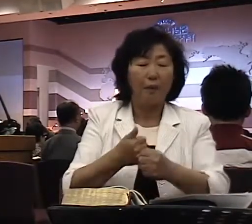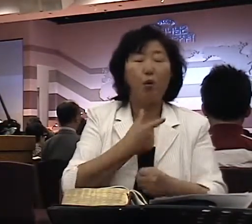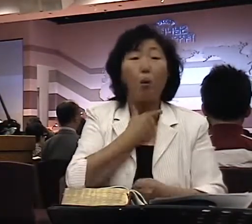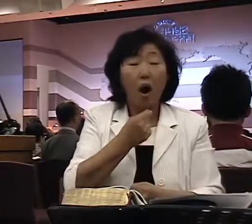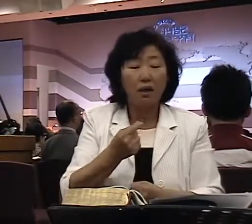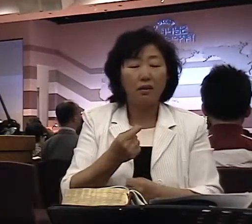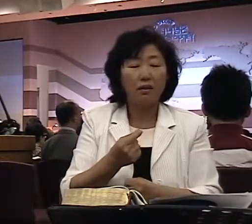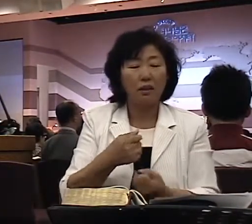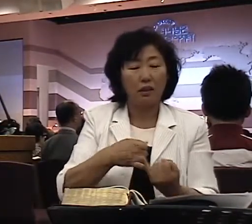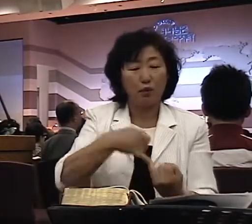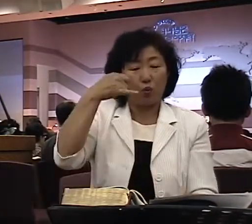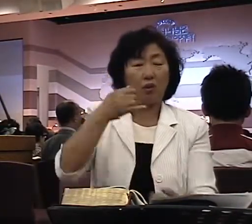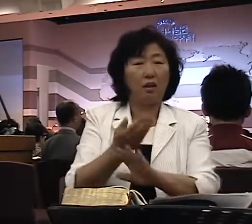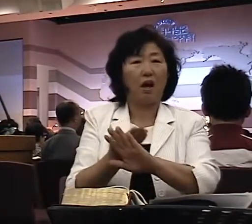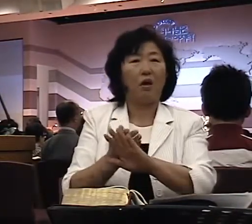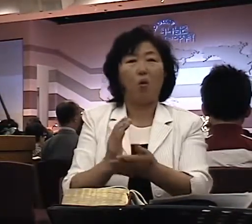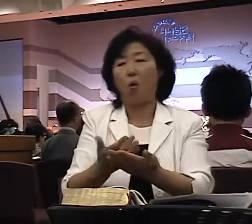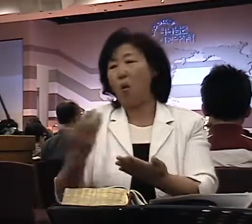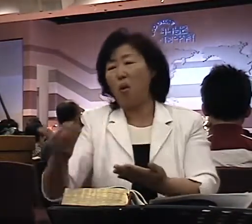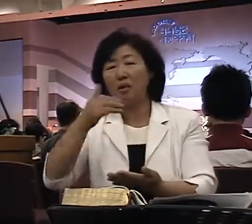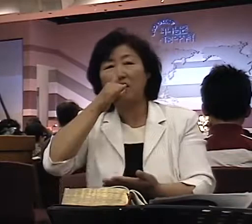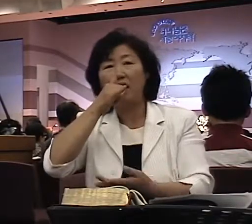따로 있다는 것입니다.